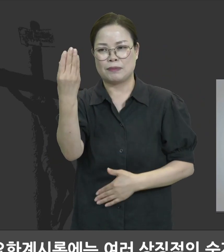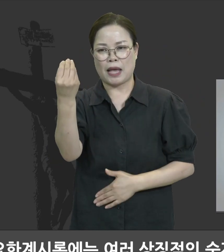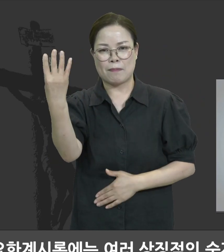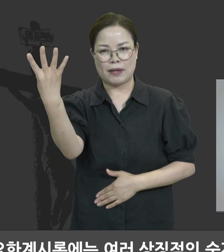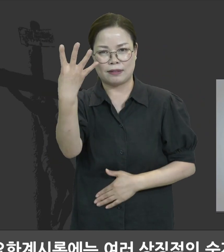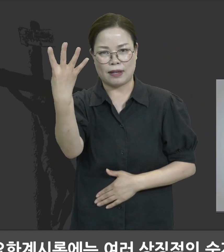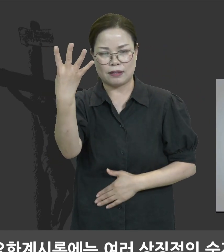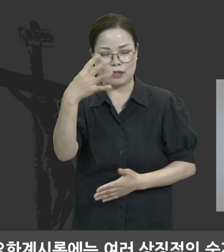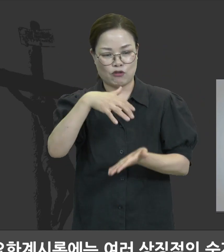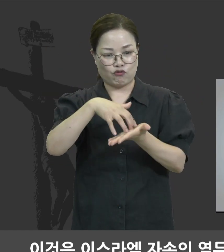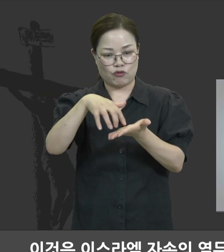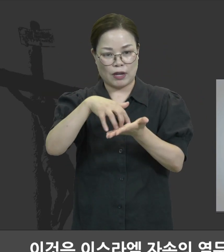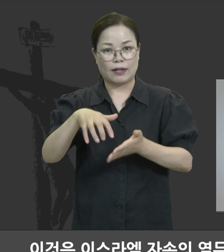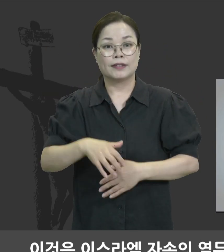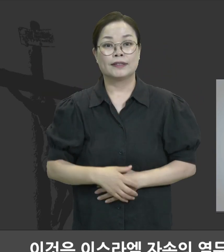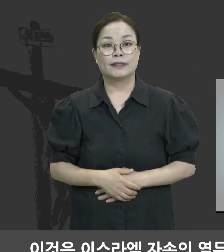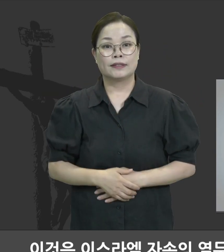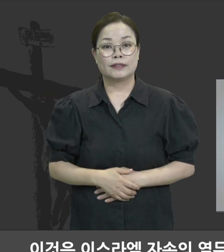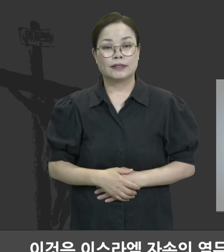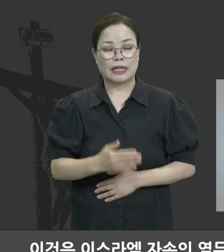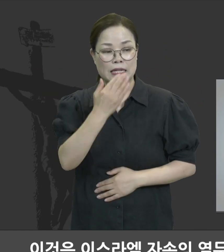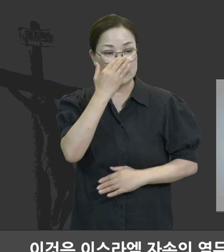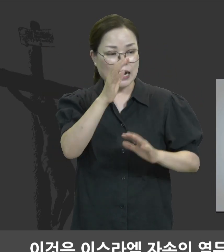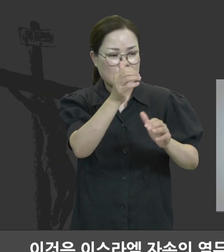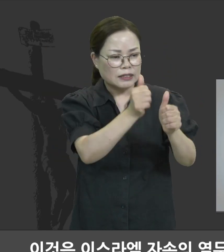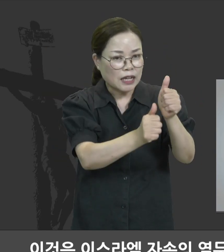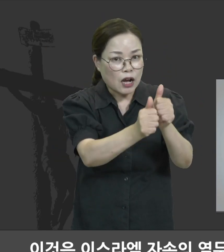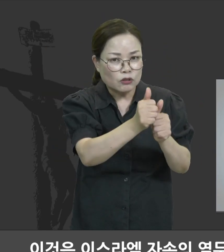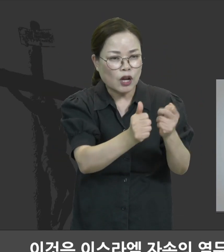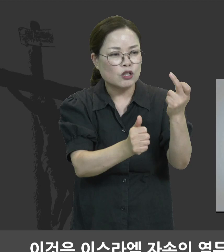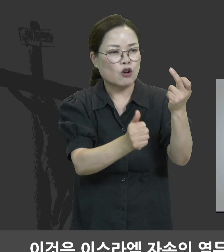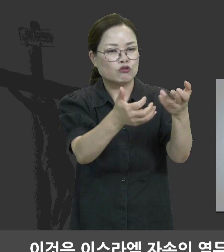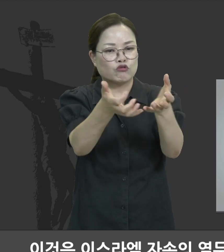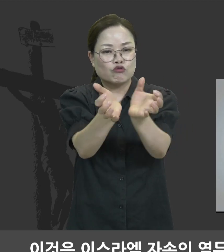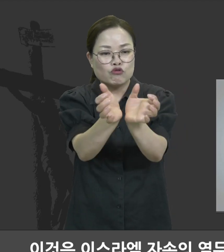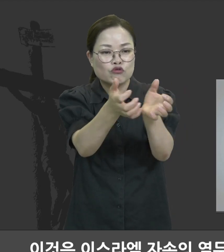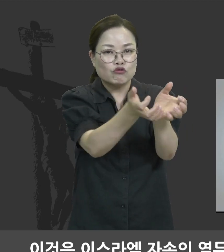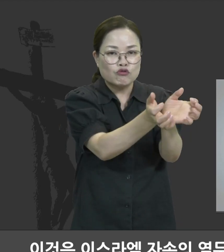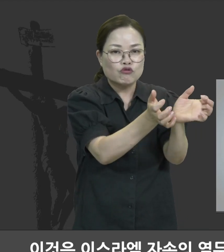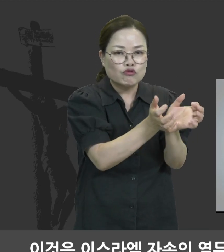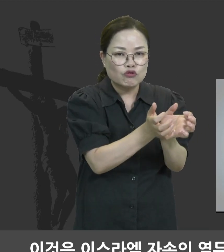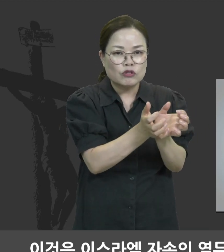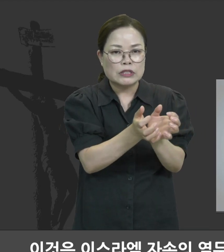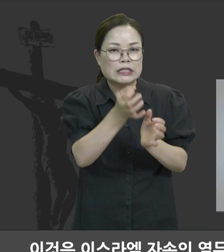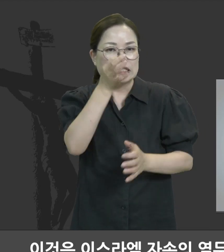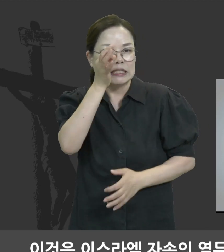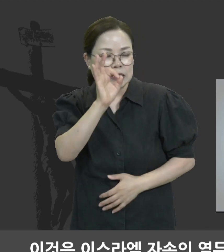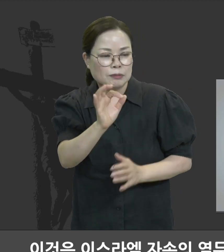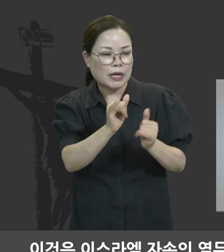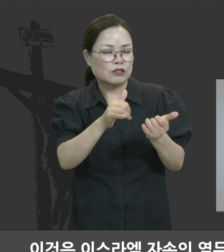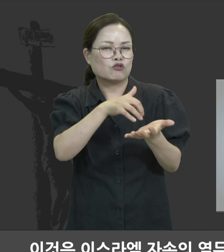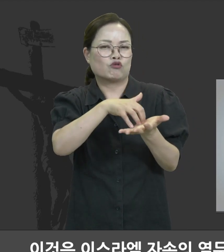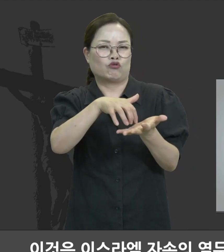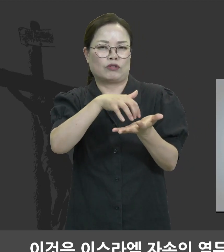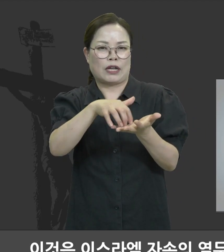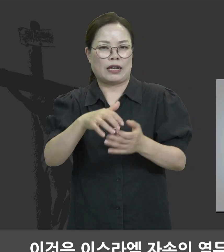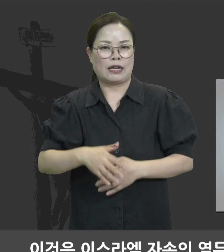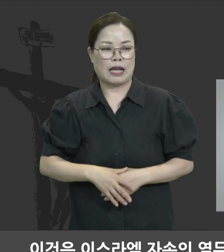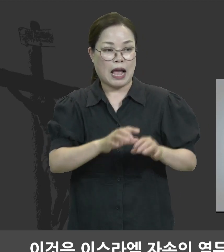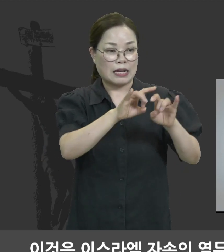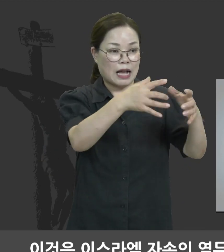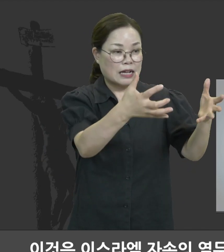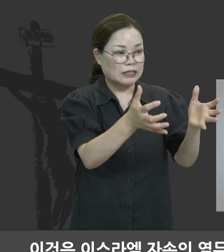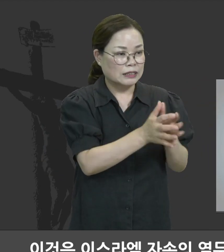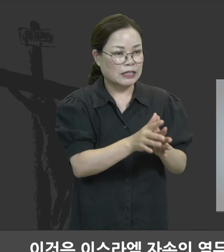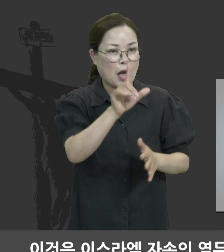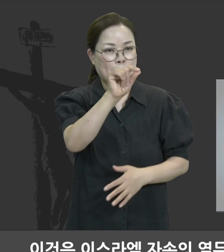4천이라는 숫자입니다. 이것은 이스라엘 자손의 12지파에서 인침을 받은 자들의 숫자로 각